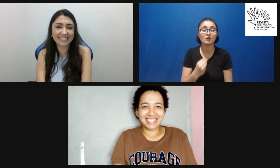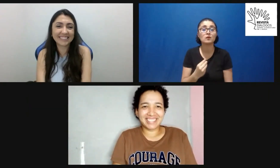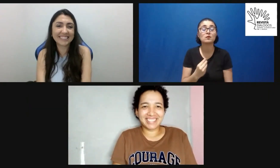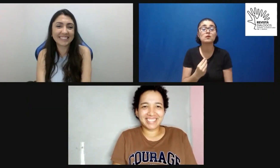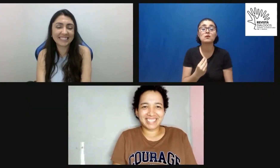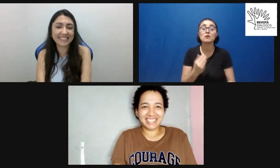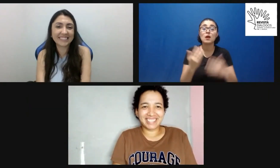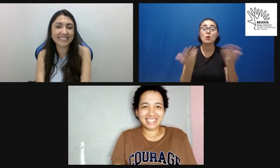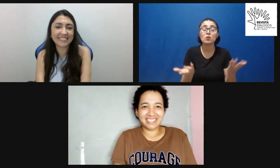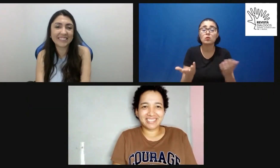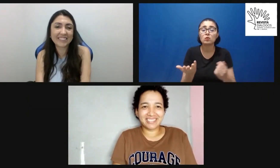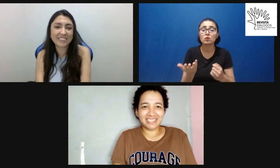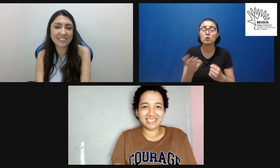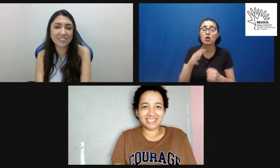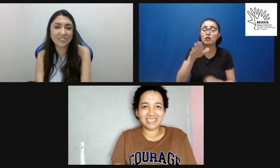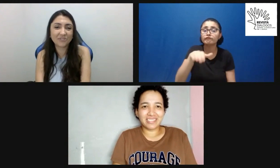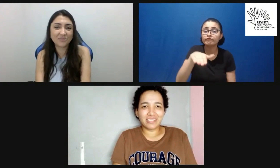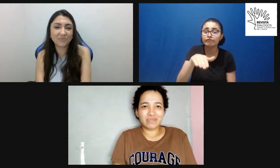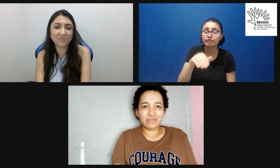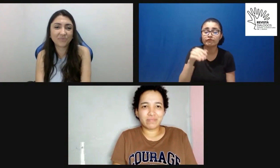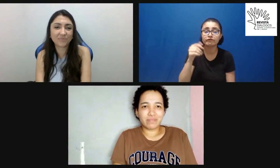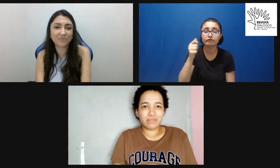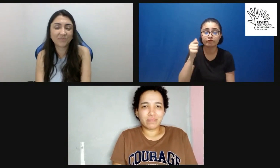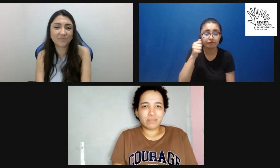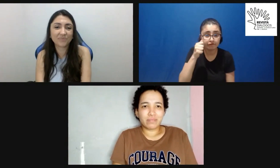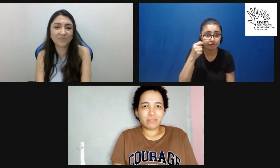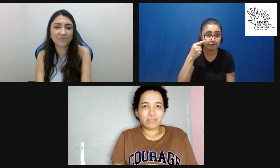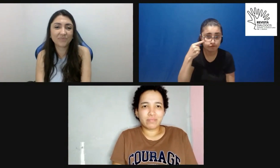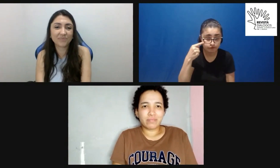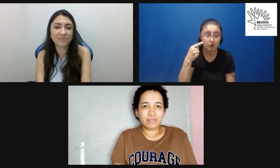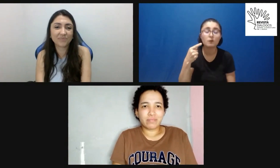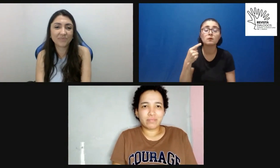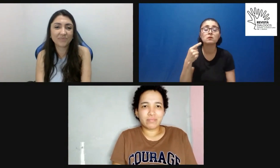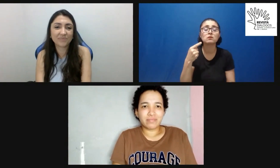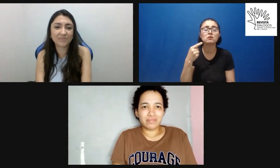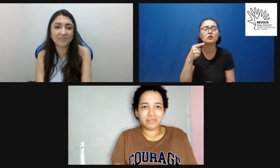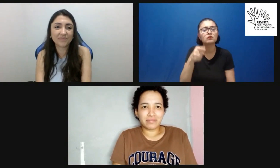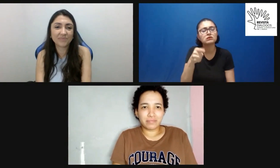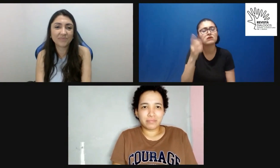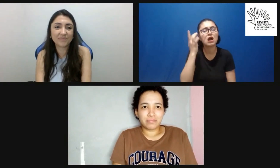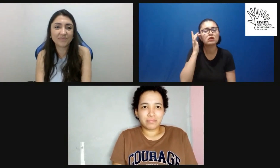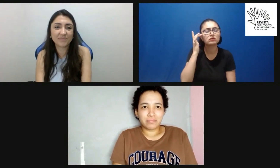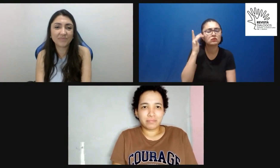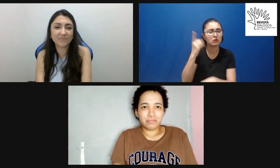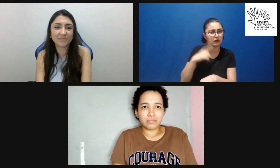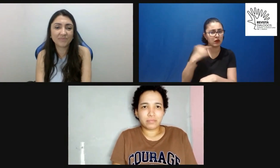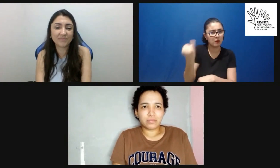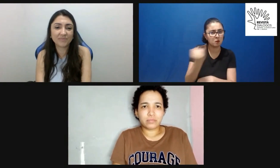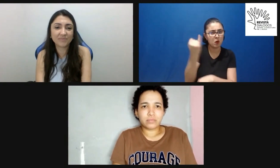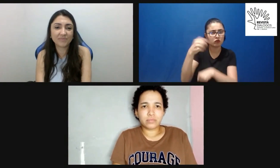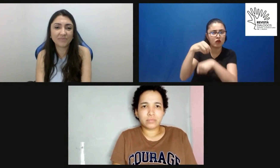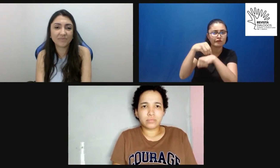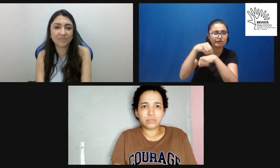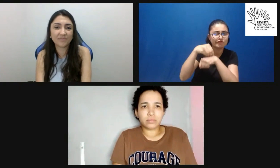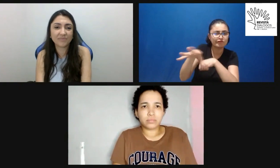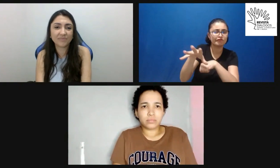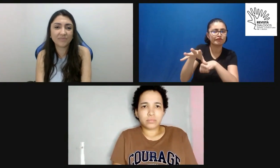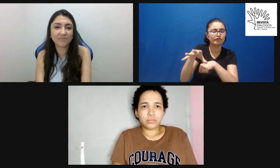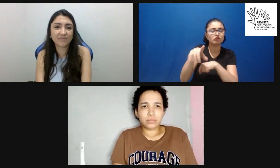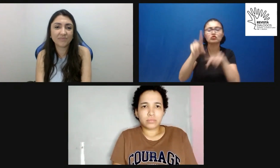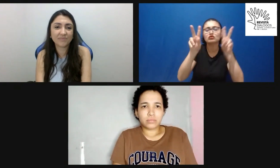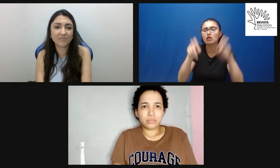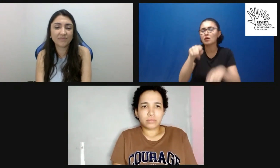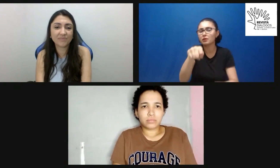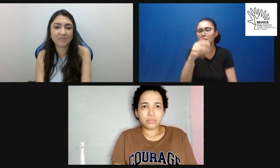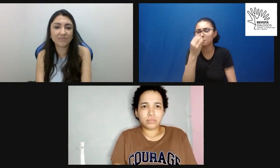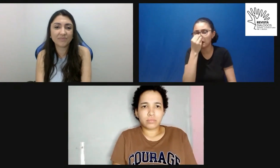Que linda apresentação! Agora, Aline, que dicas importantes você pode